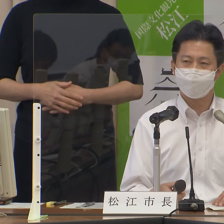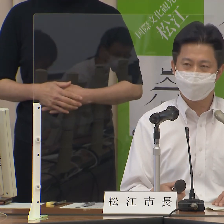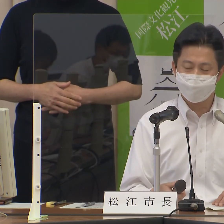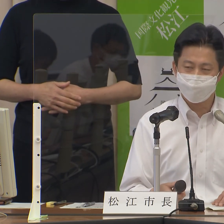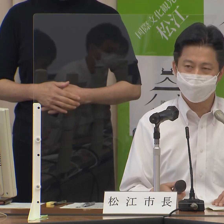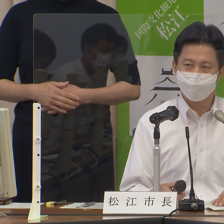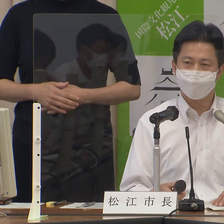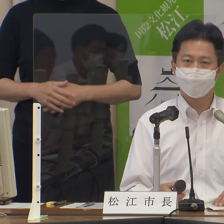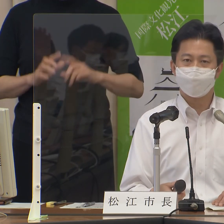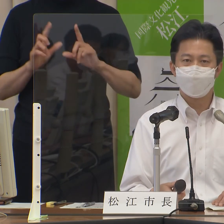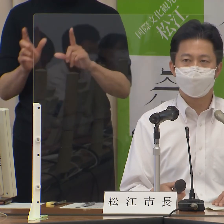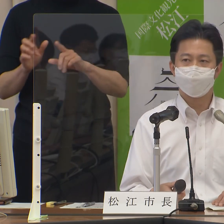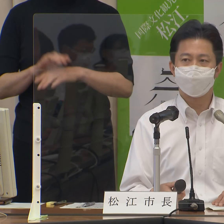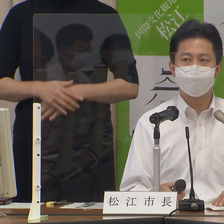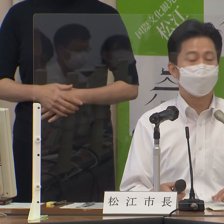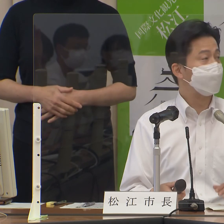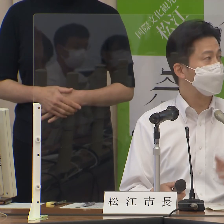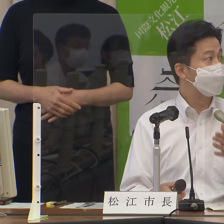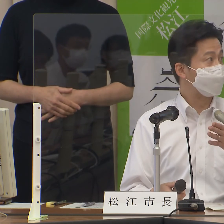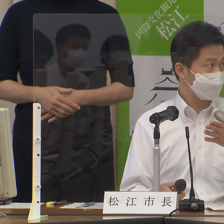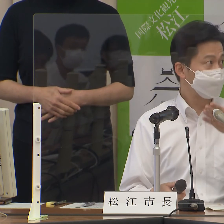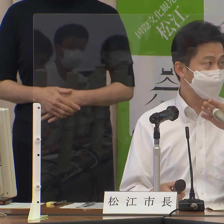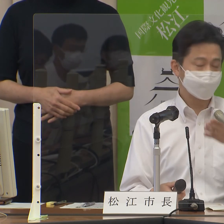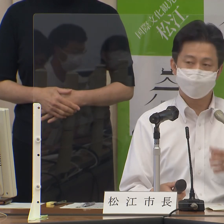とうございました。 そうしますと、